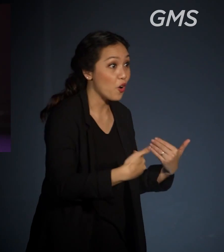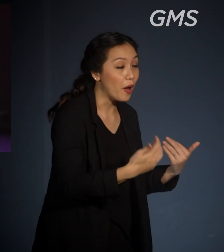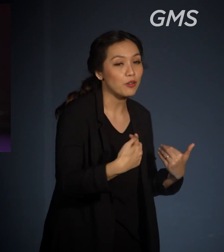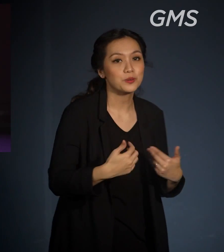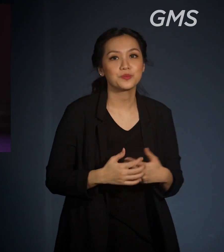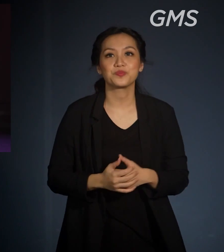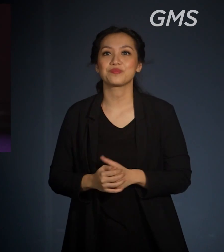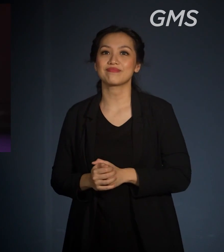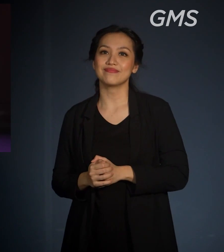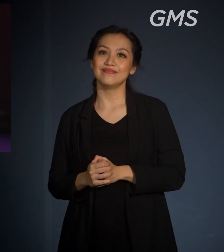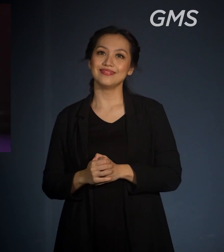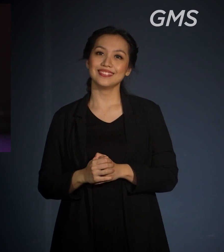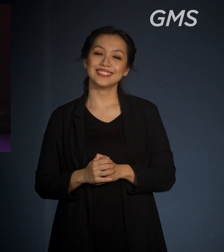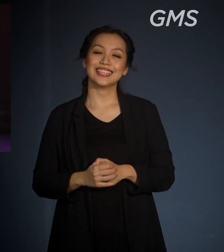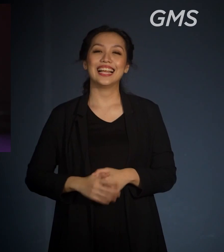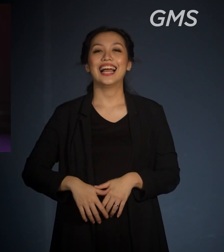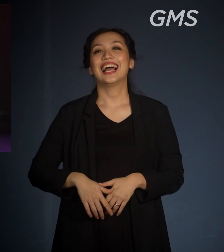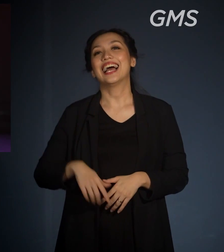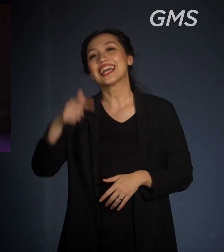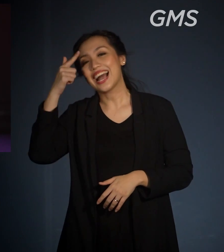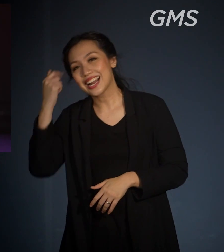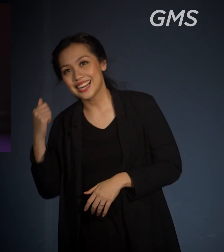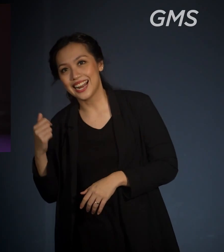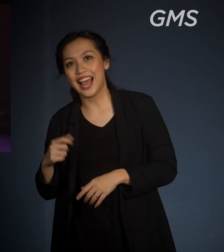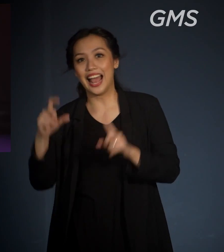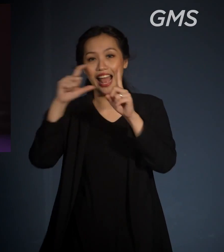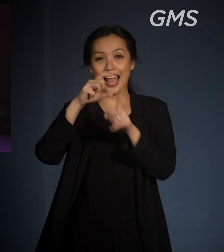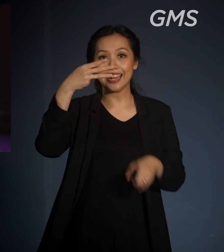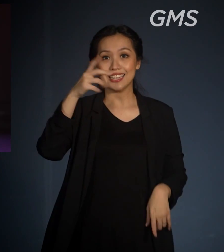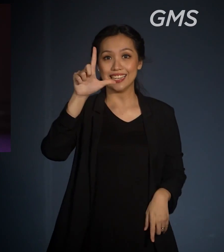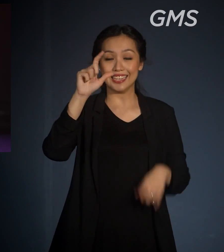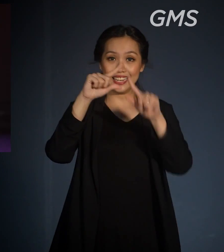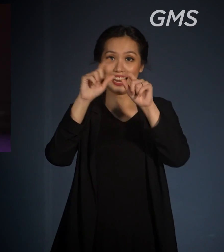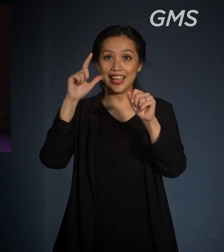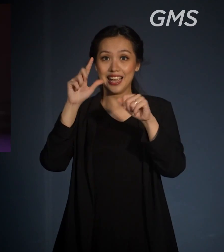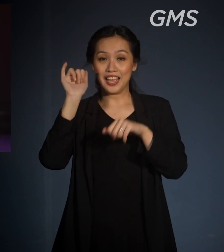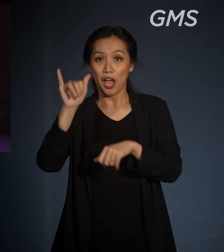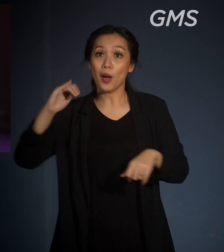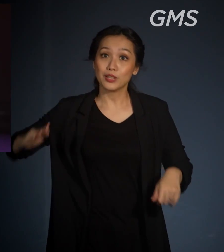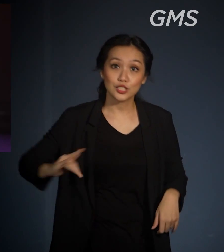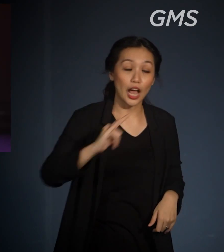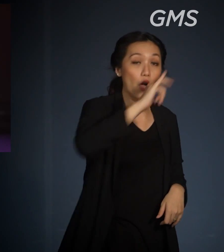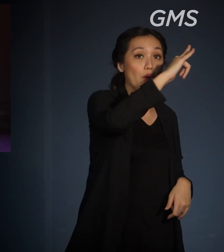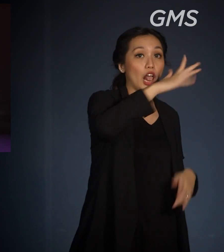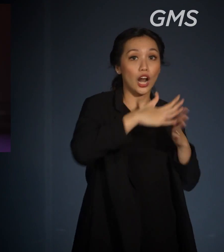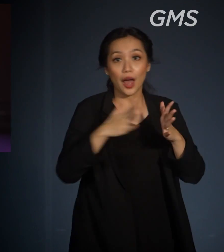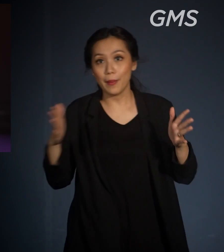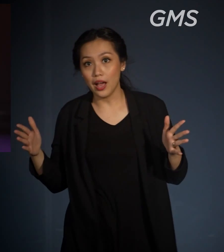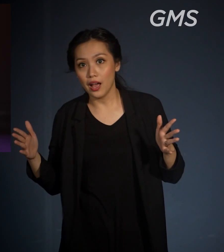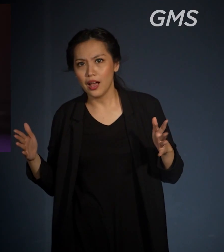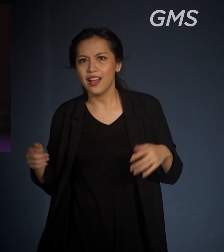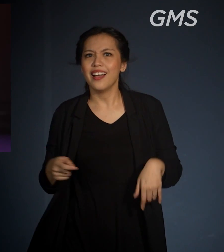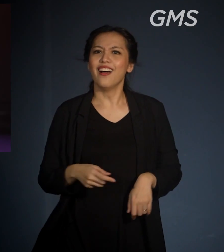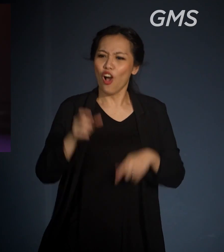kena delay di bandara berjam-jam, dia muncul ide untuk dia bisa jual beli tiket.